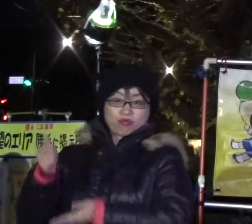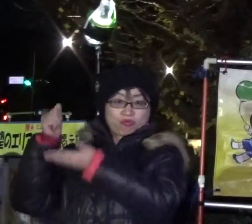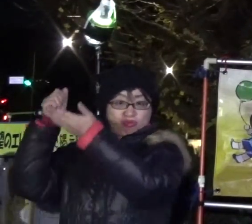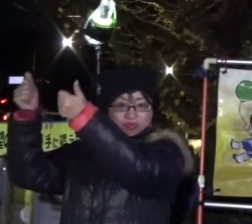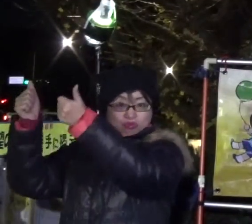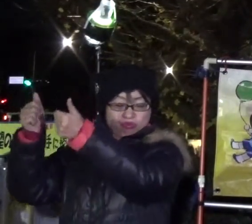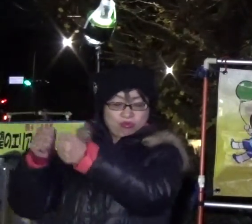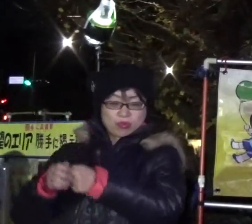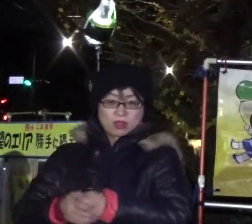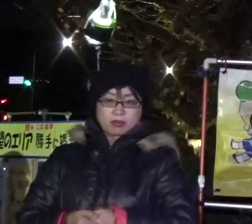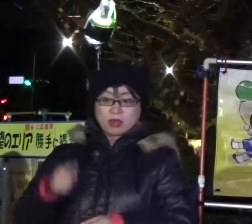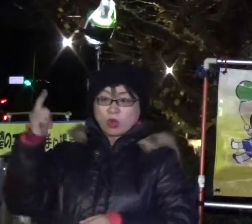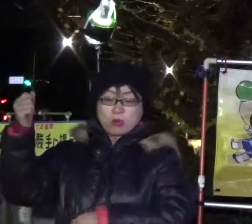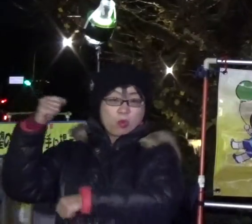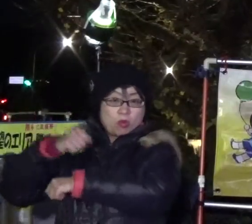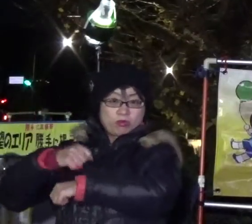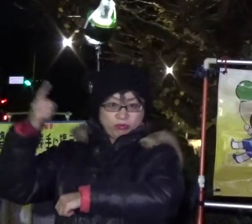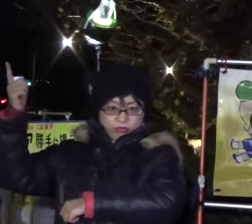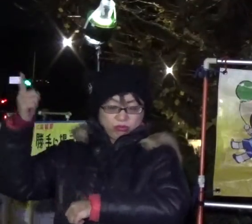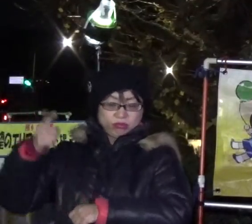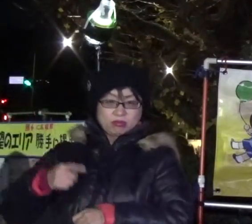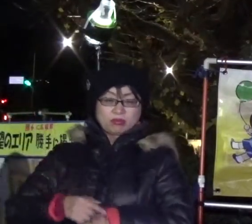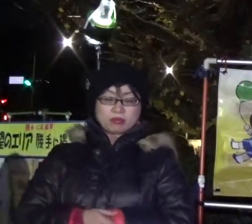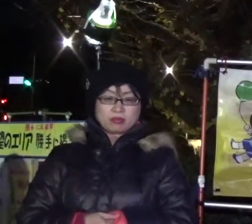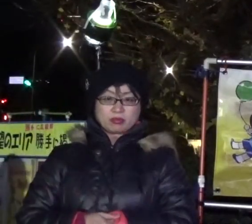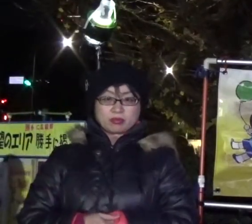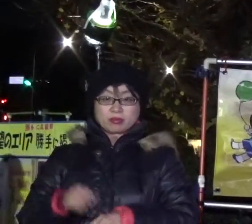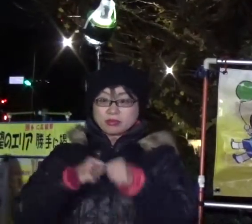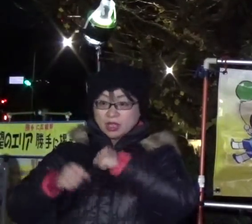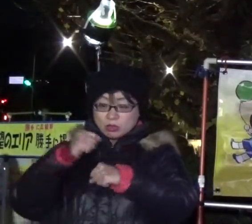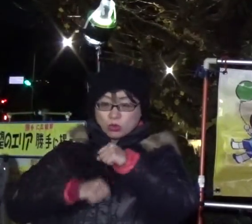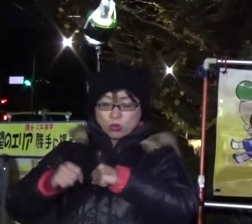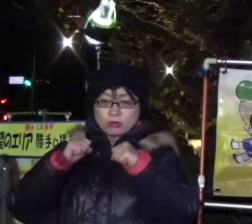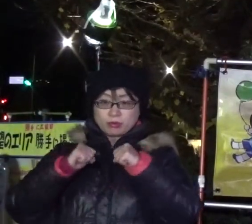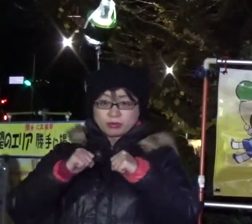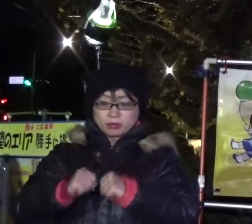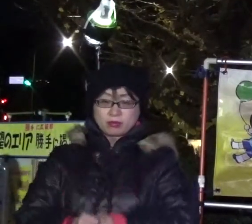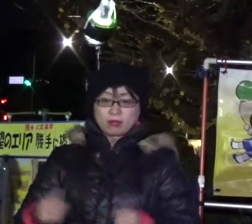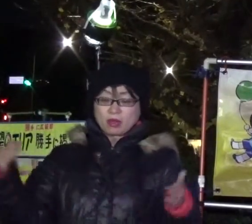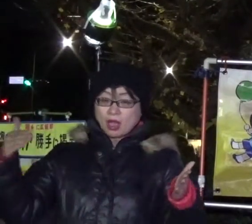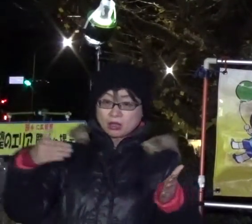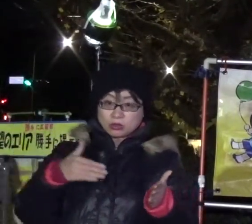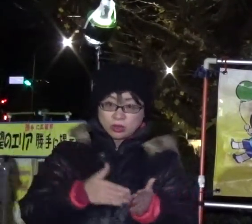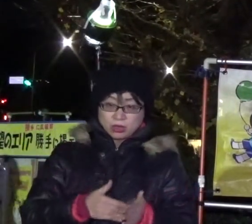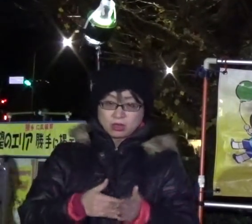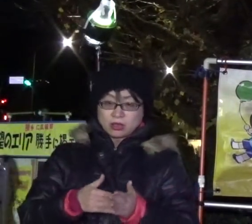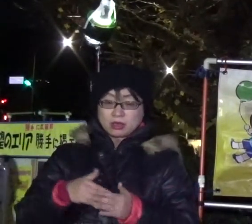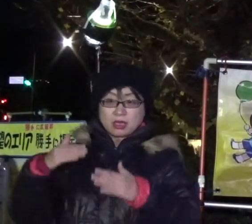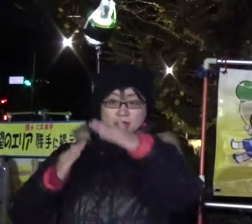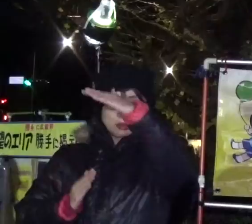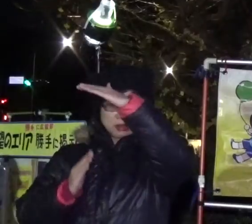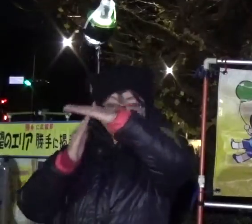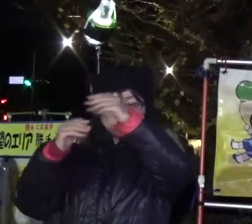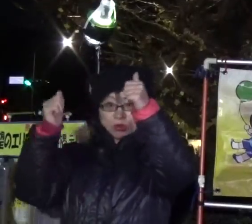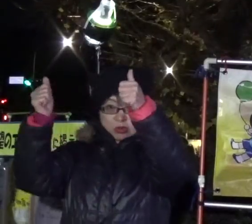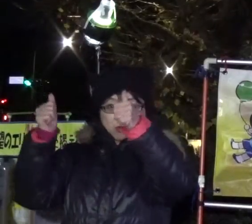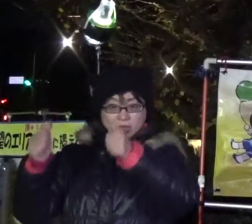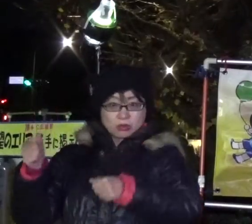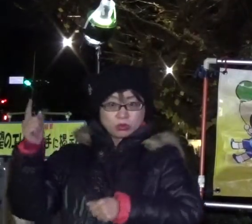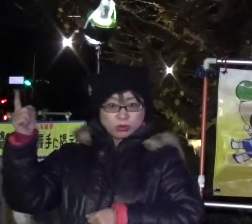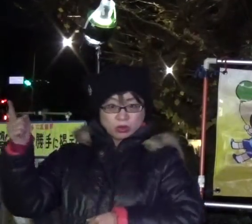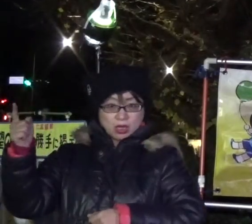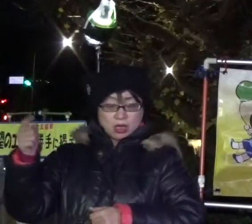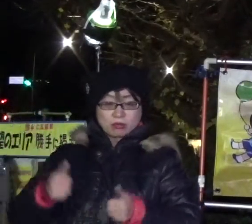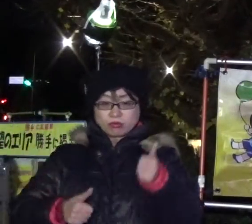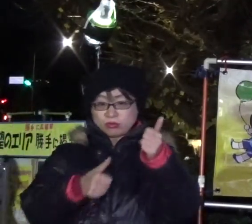れたんですね。でこっちも負けてたまるかっていろいろ活動したんですけども、最終的に最高裁は上告を棄